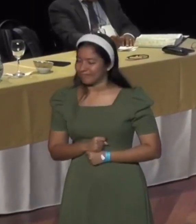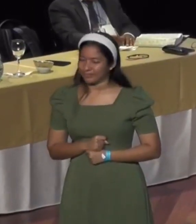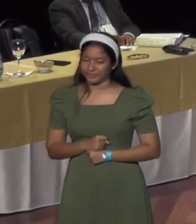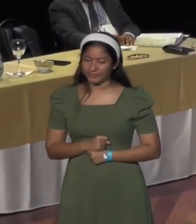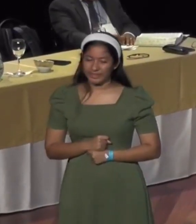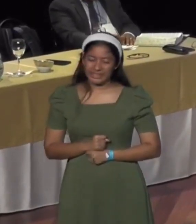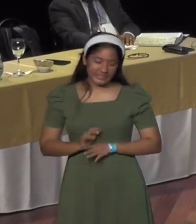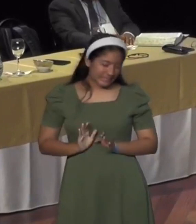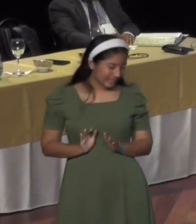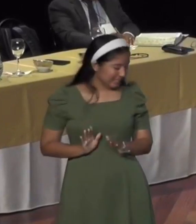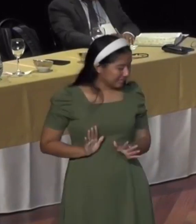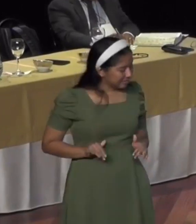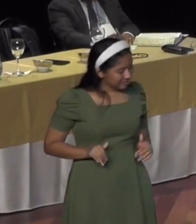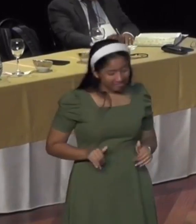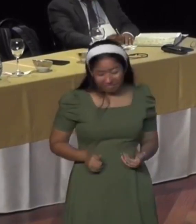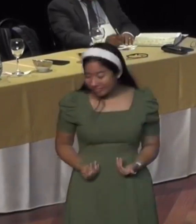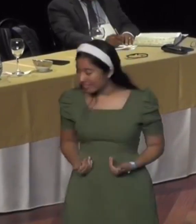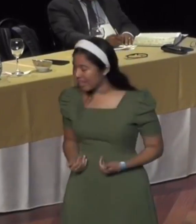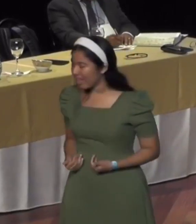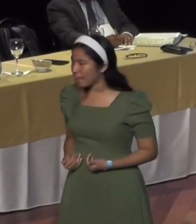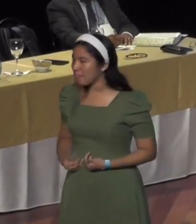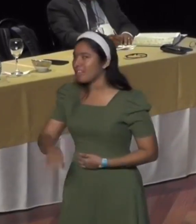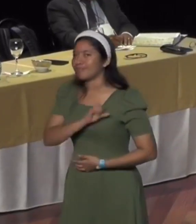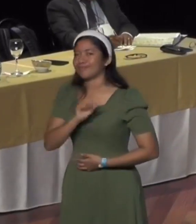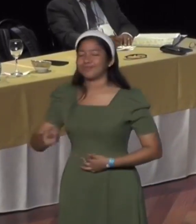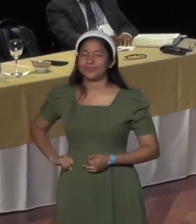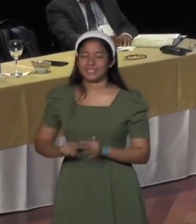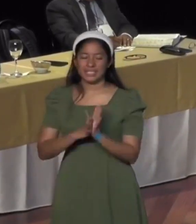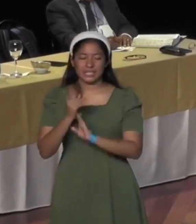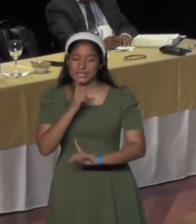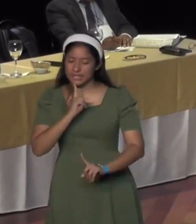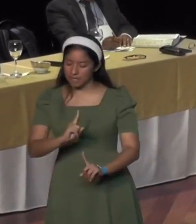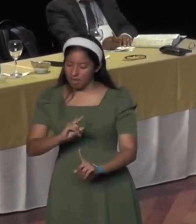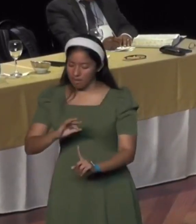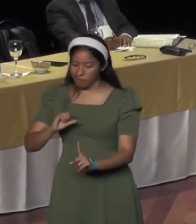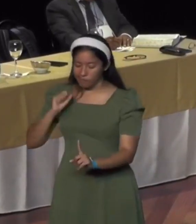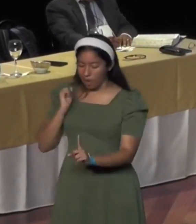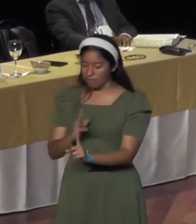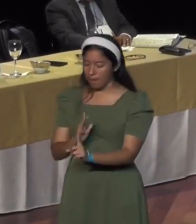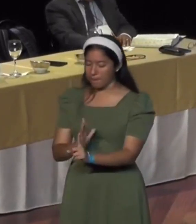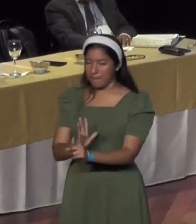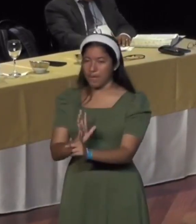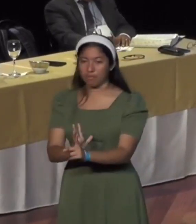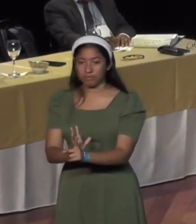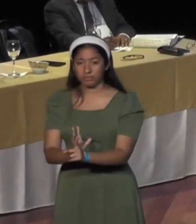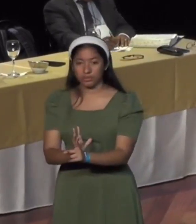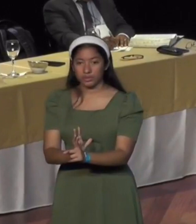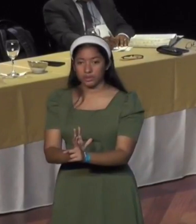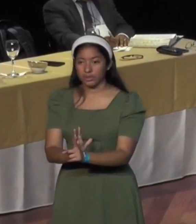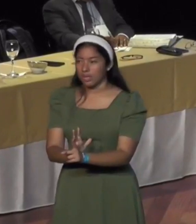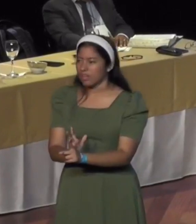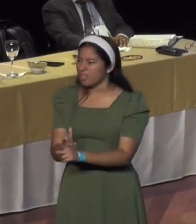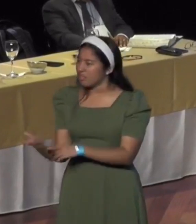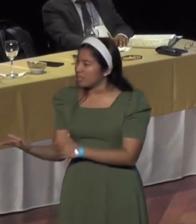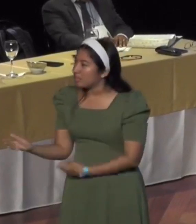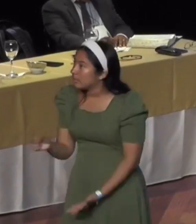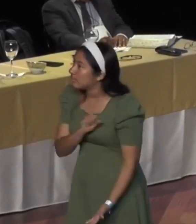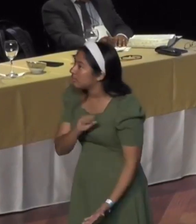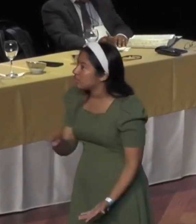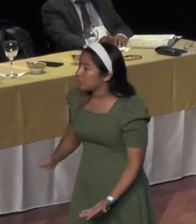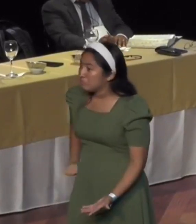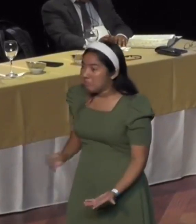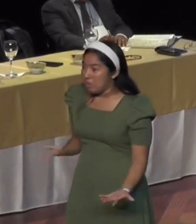estaba cansada. Y el Señor le dijo a los discípulos: denle en vosotros de comer. Y los discípulos comenzaron con calculadora: Señor, ¿dónde vamos a conseguir